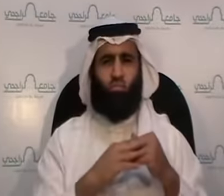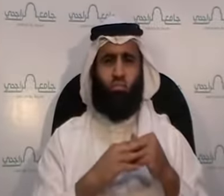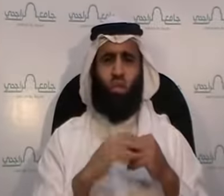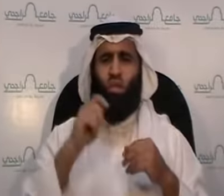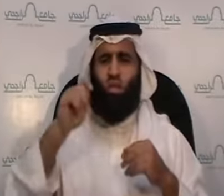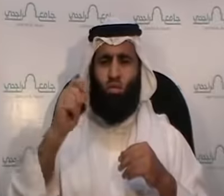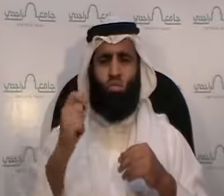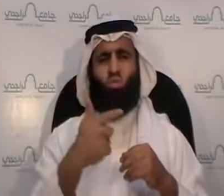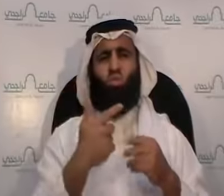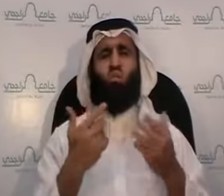غير